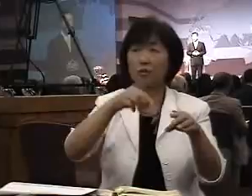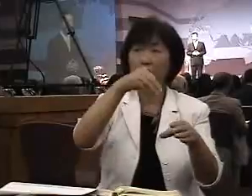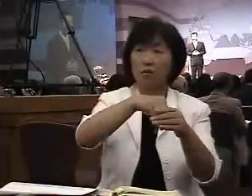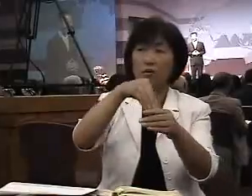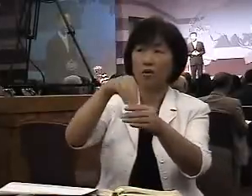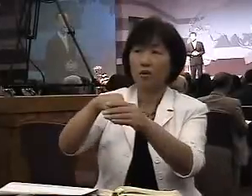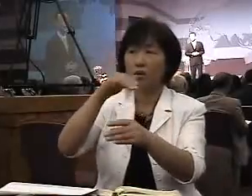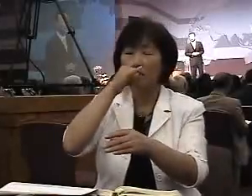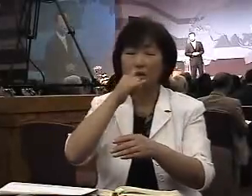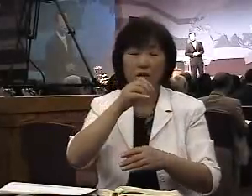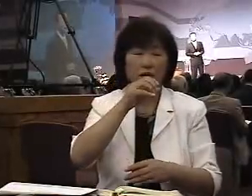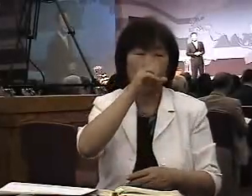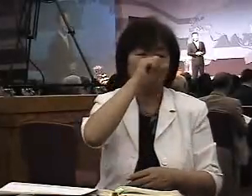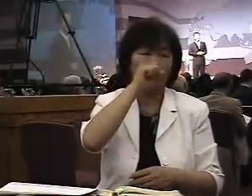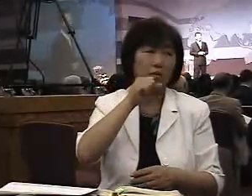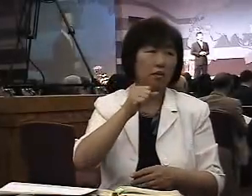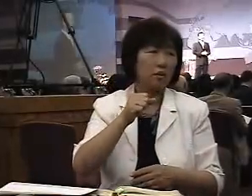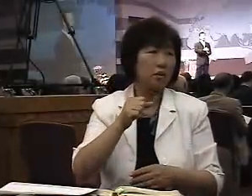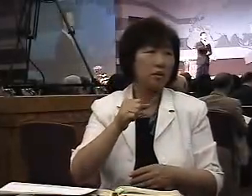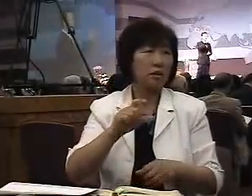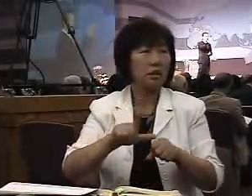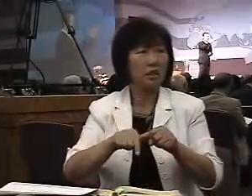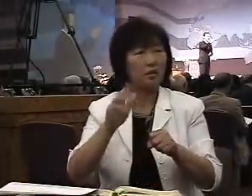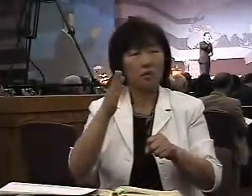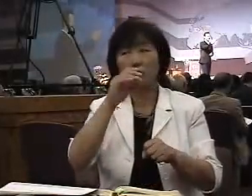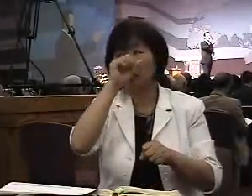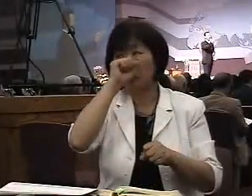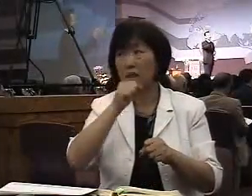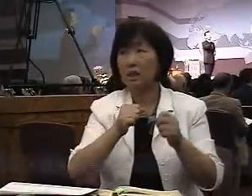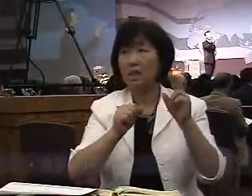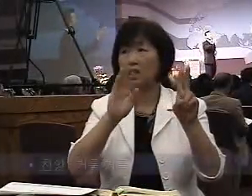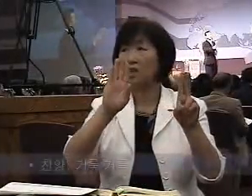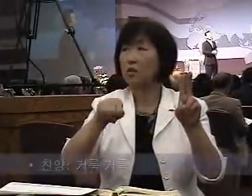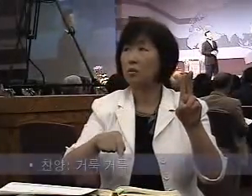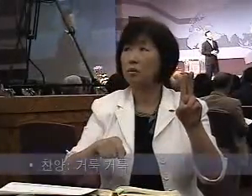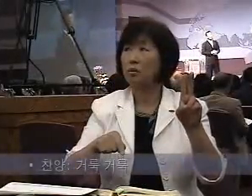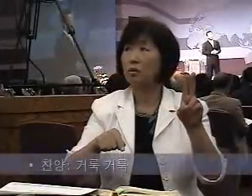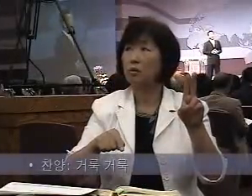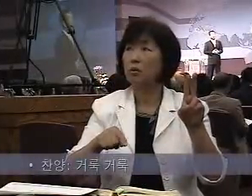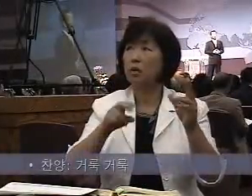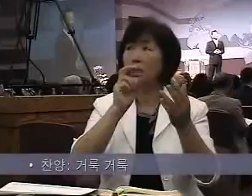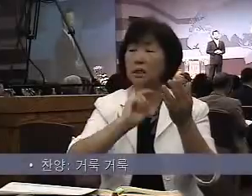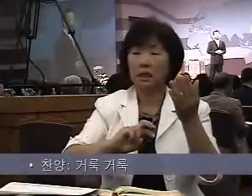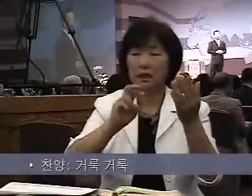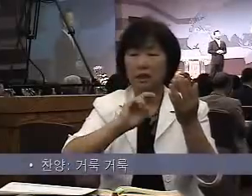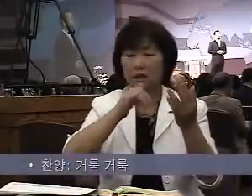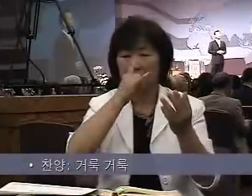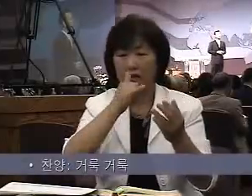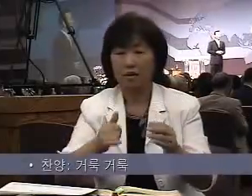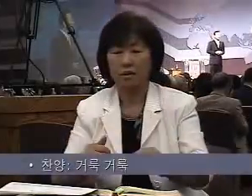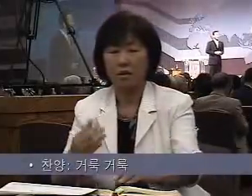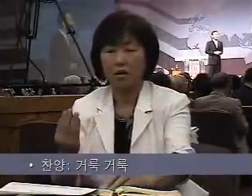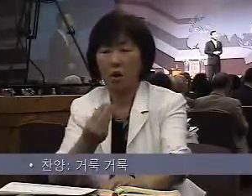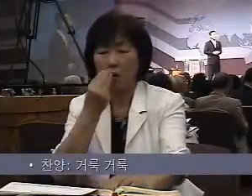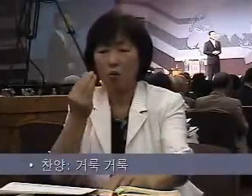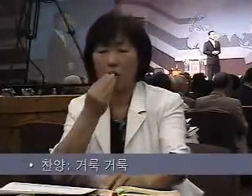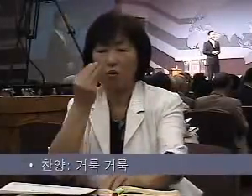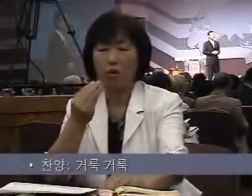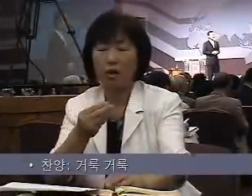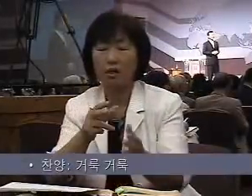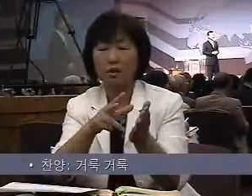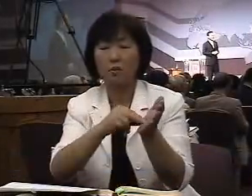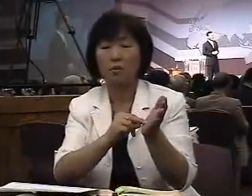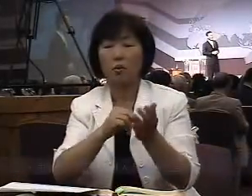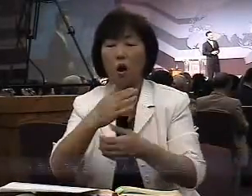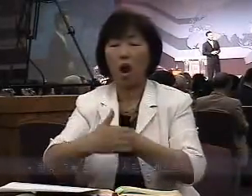그러한 좋은 계기가 되었으면 합니다. 이 시간에 우리 2부 찬양대와 사랑 오케스트라에서 거룩이라는